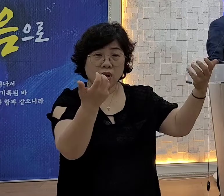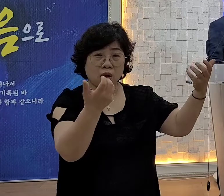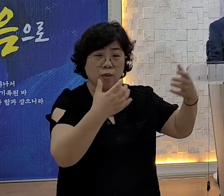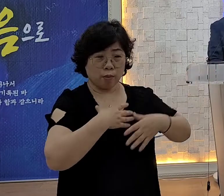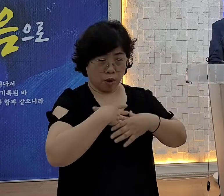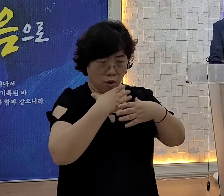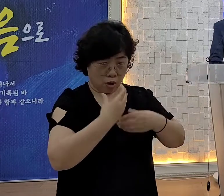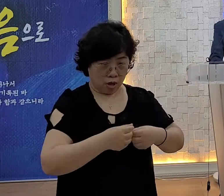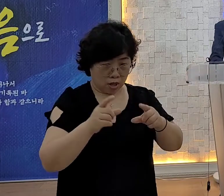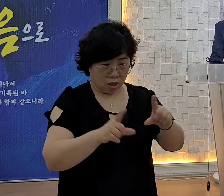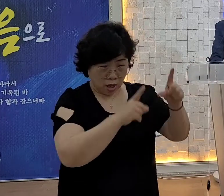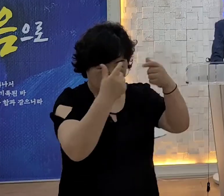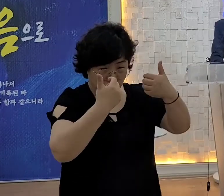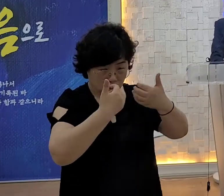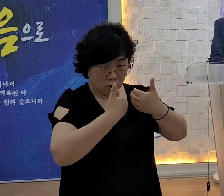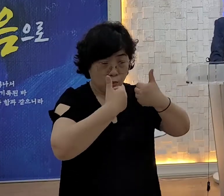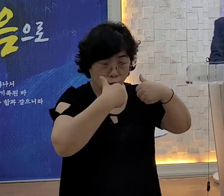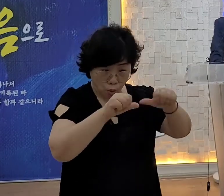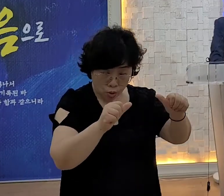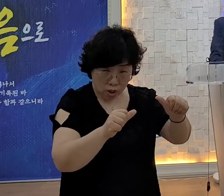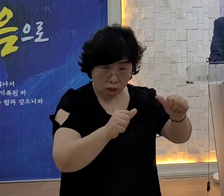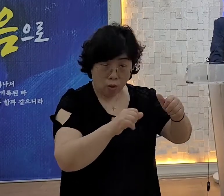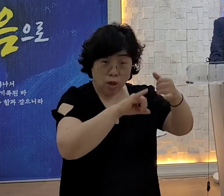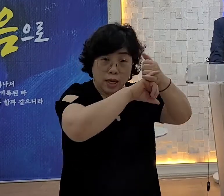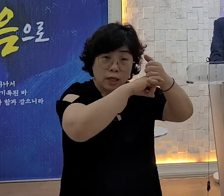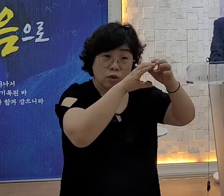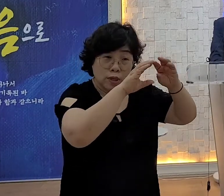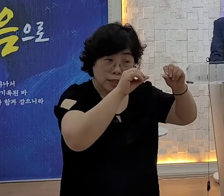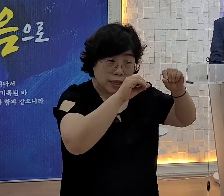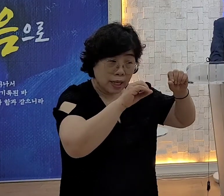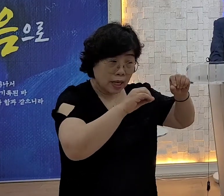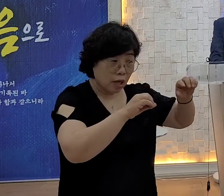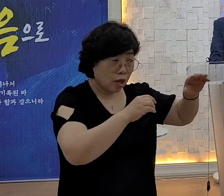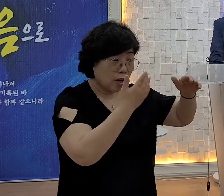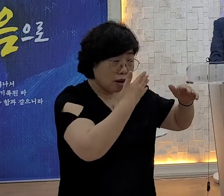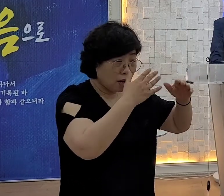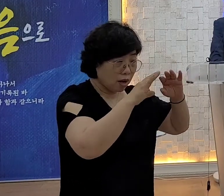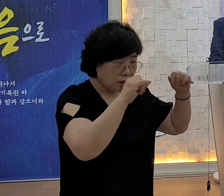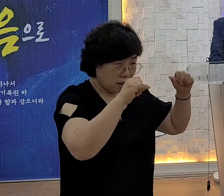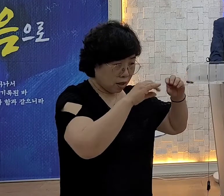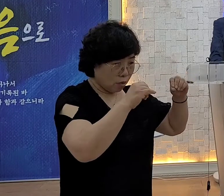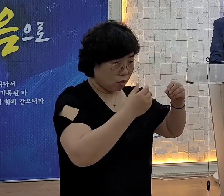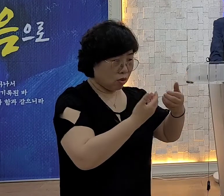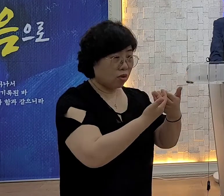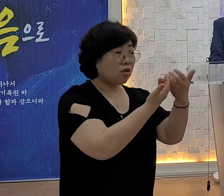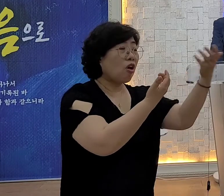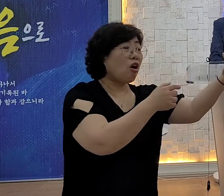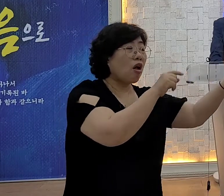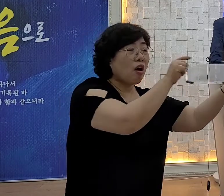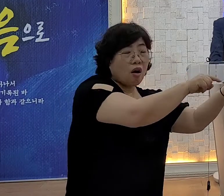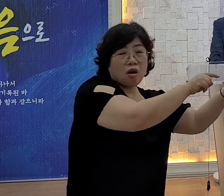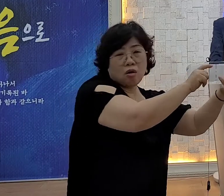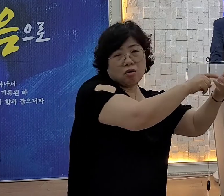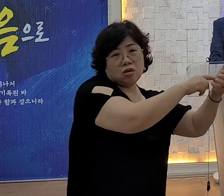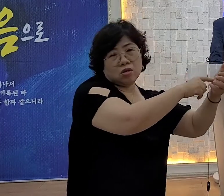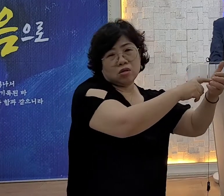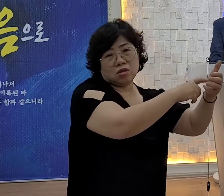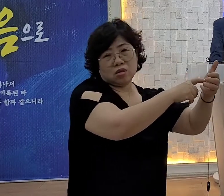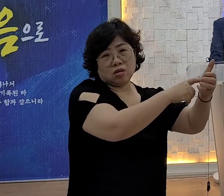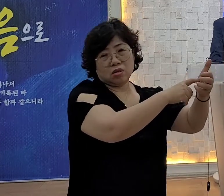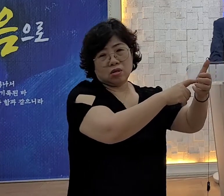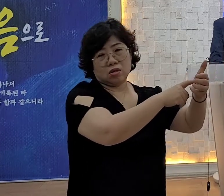버리고 약속의 땅, 그 황무지 땅으로 떠났다는 거예요. 어떻게 이렇게 할 수